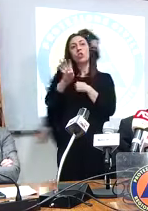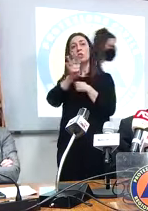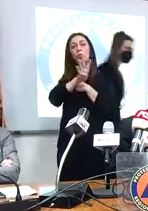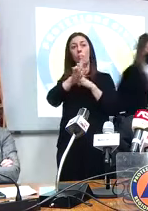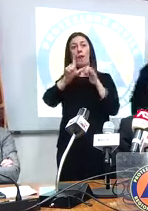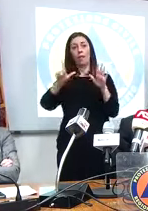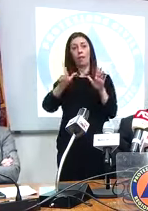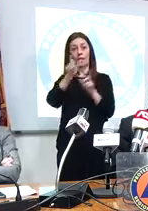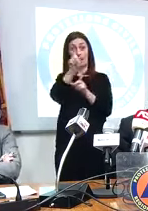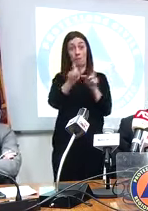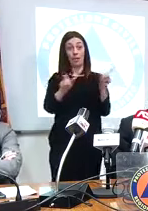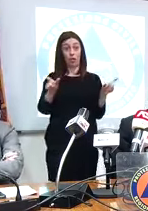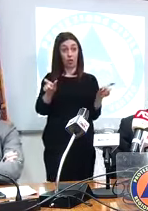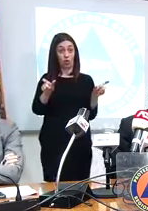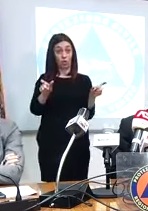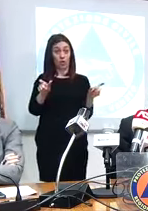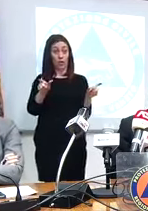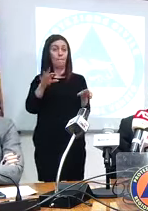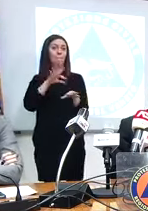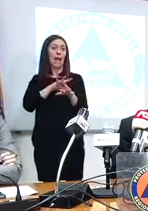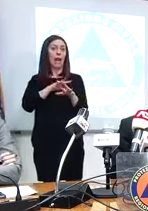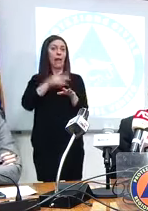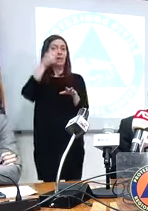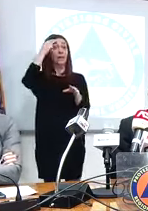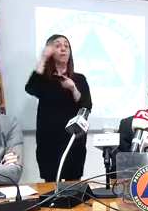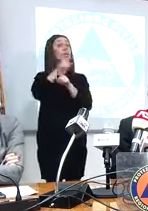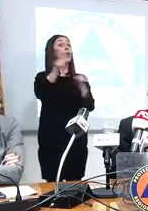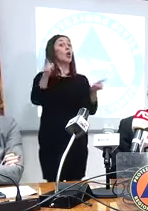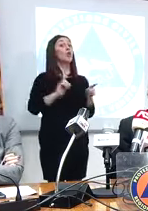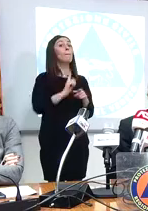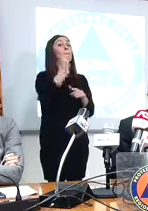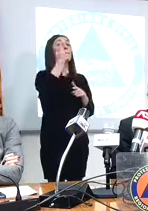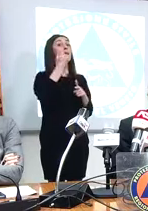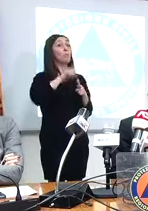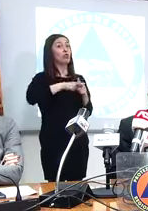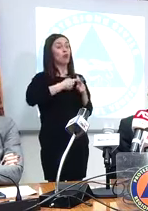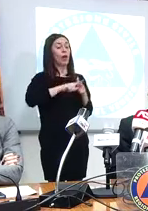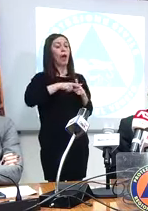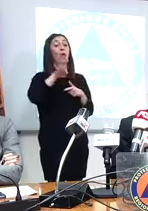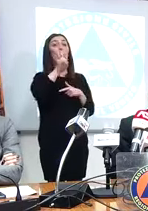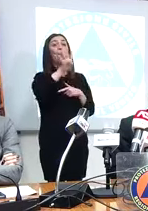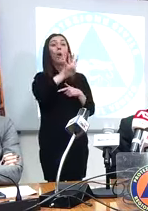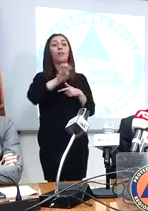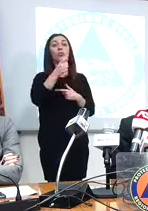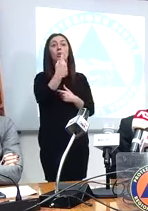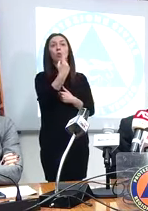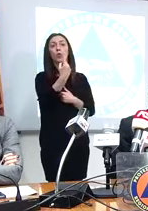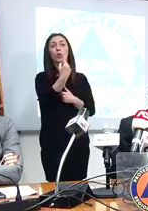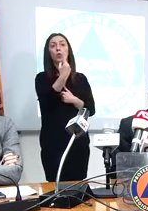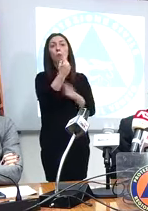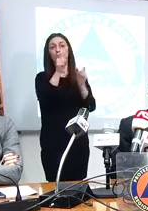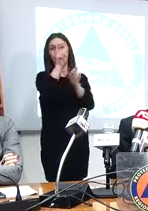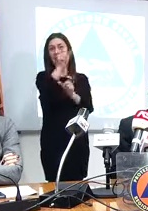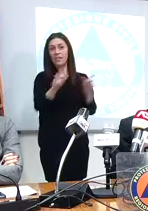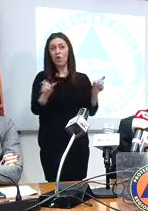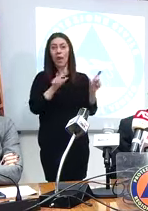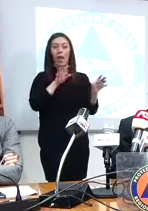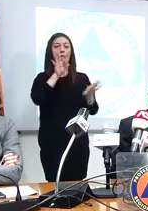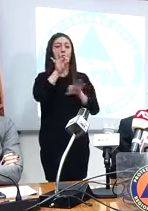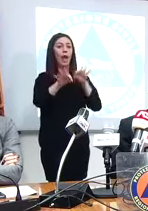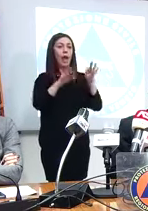malati. Vi ricordo che il 1° gennaio eravamo 401, quindi questo è